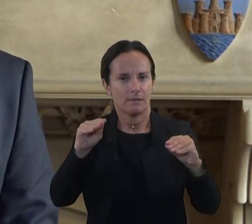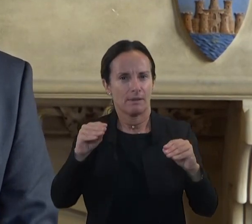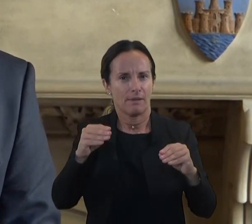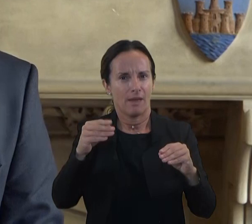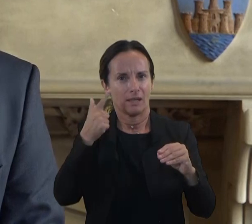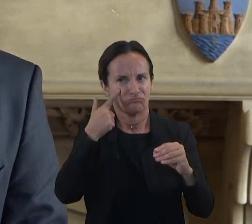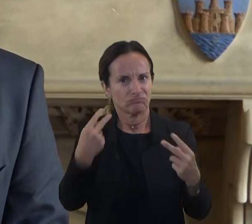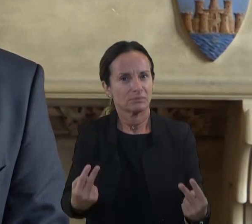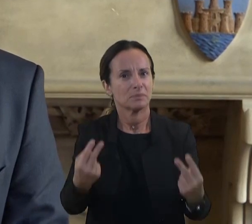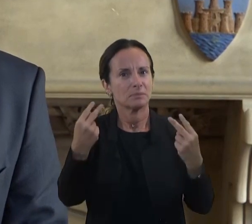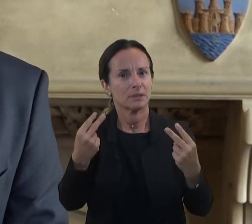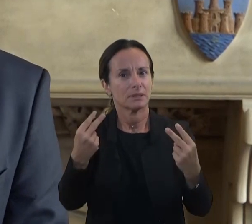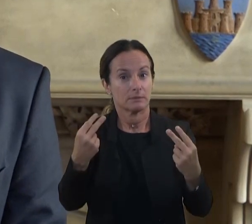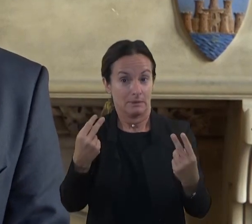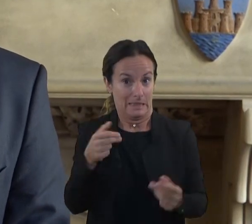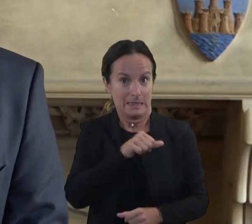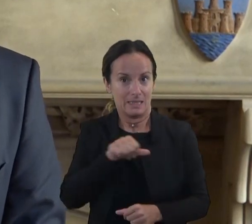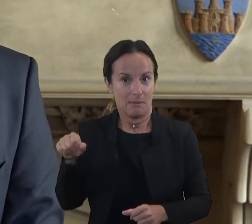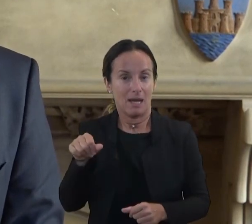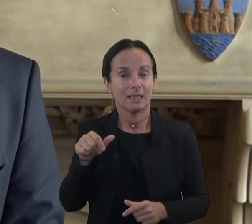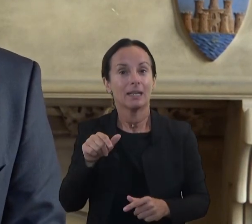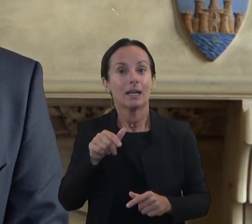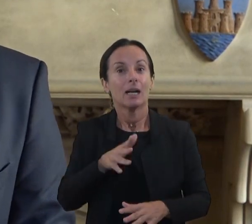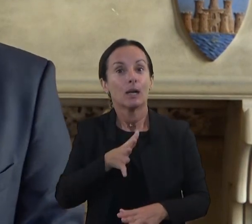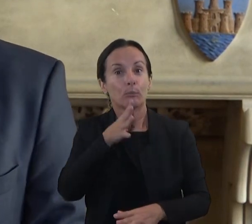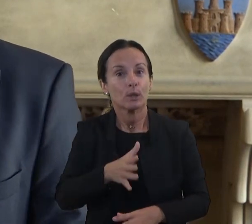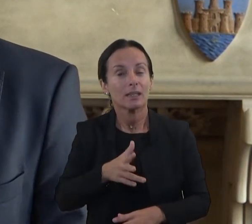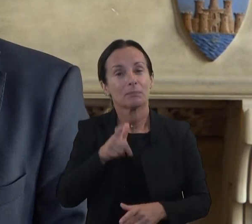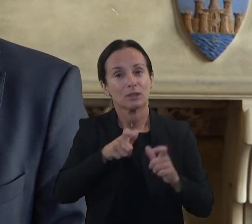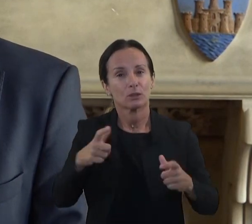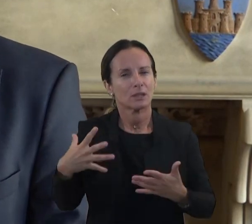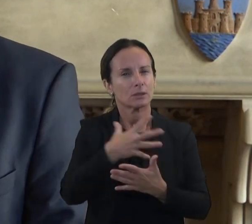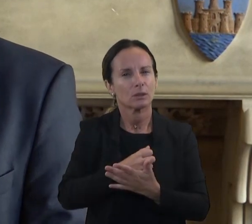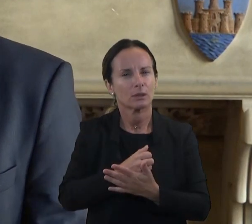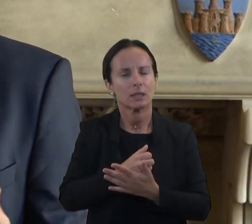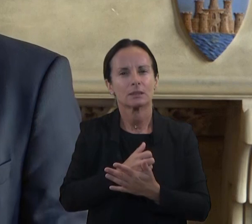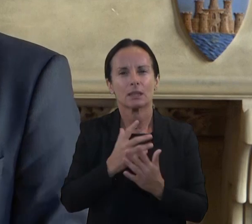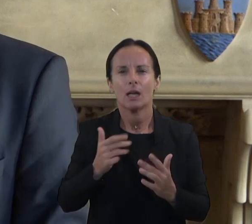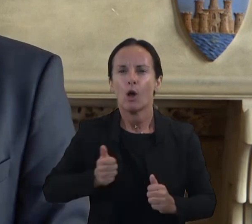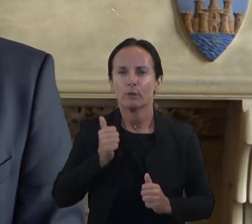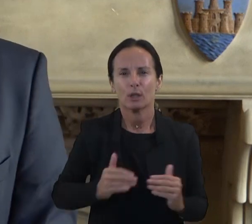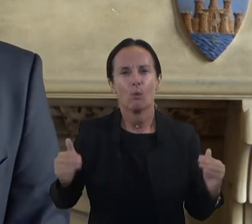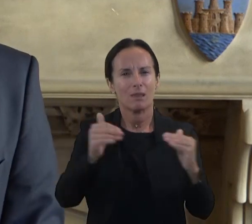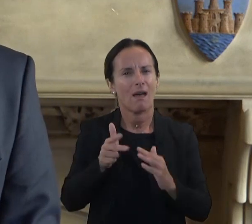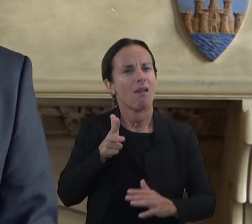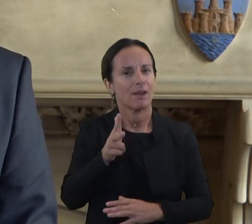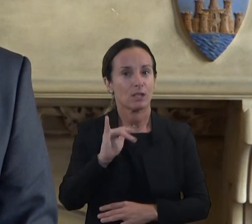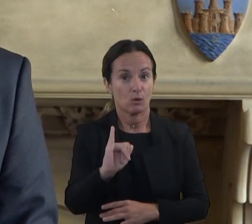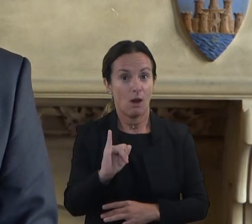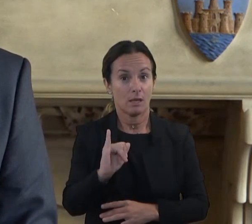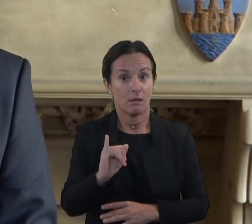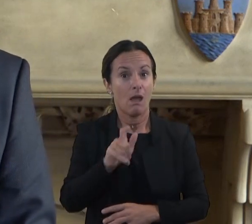visibilizar, ¿no? estos días, porque creemos que en esa igualdad de oportunidades que tienen que tener todas las personas, y en este caso las personas sordas